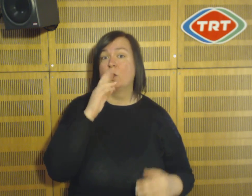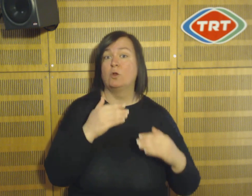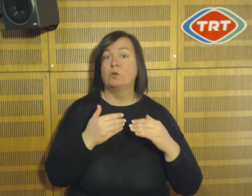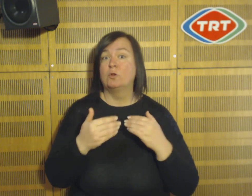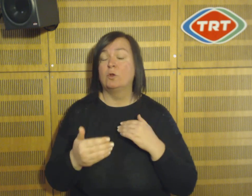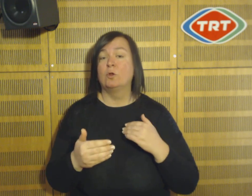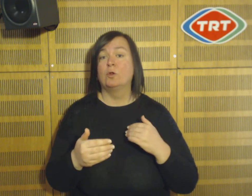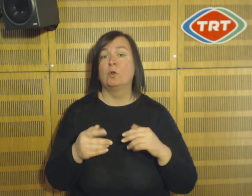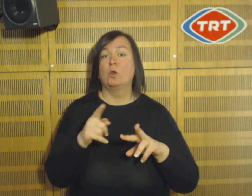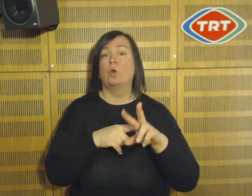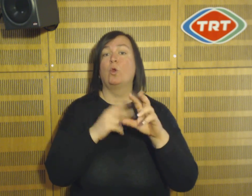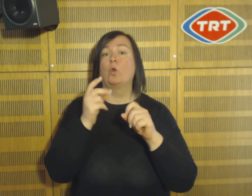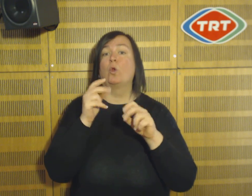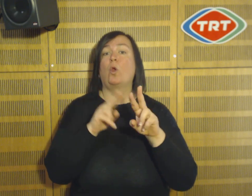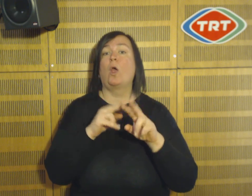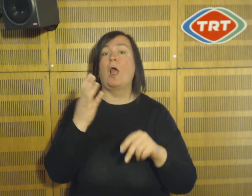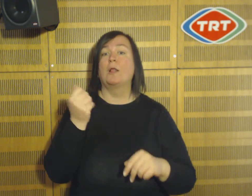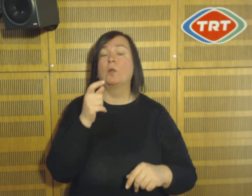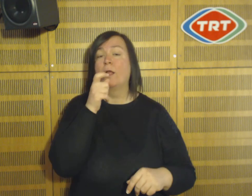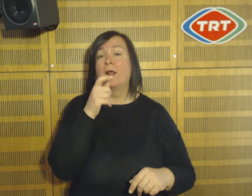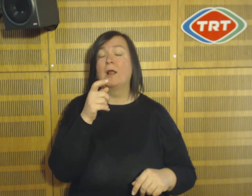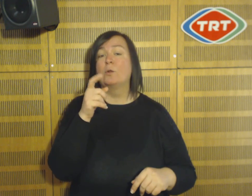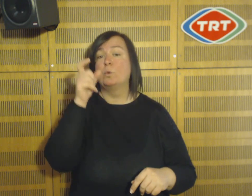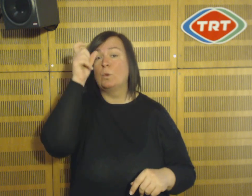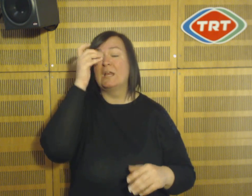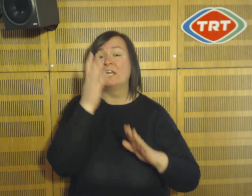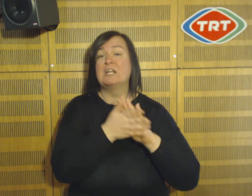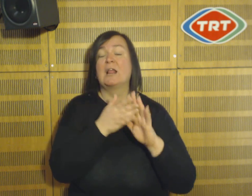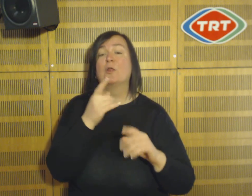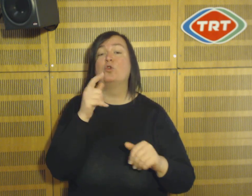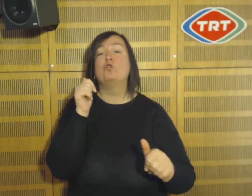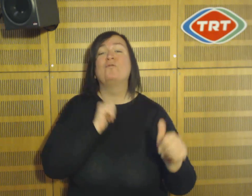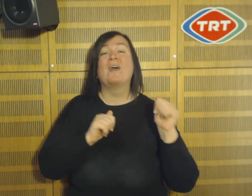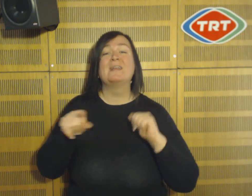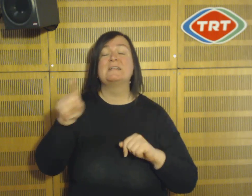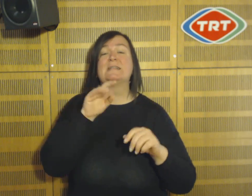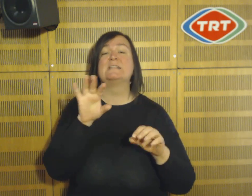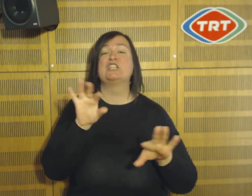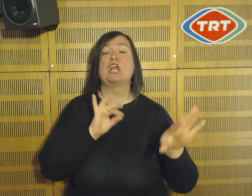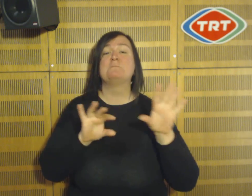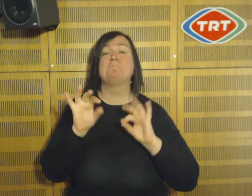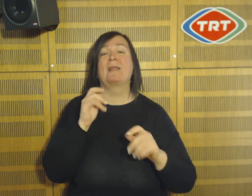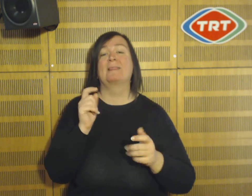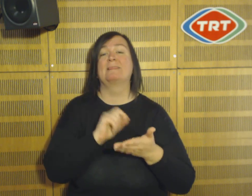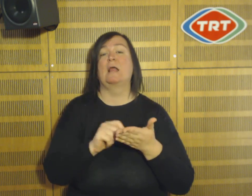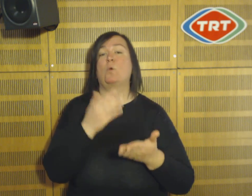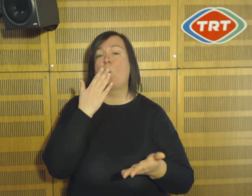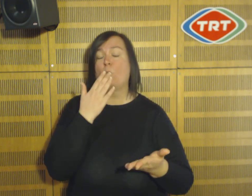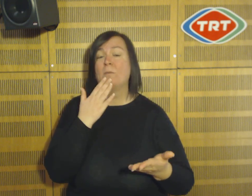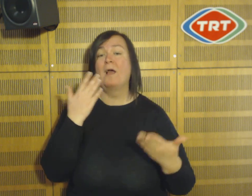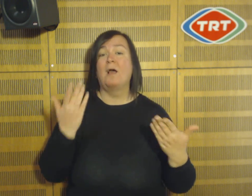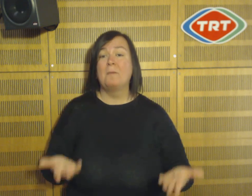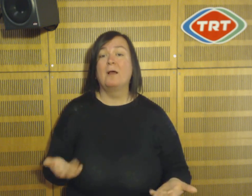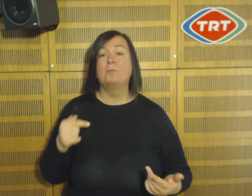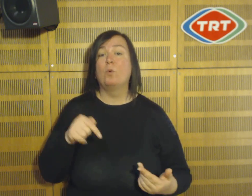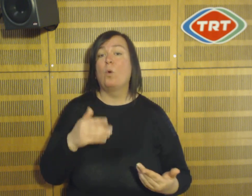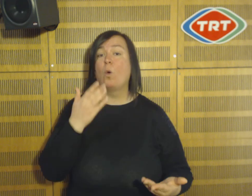YÖK'ün aldığı bir kararla Türk işar Aslında çoğu Üniversitede de seçme dersi olarak okutulmakta Fakat bu okutulmasına